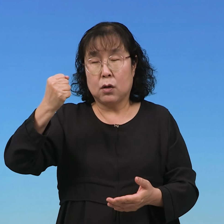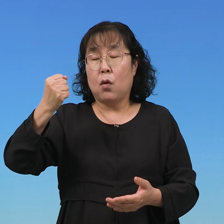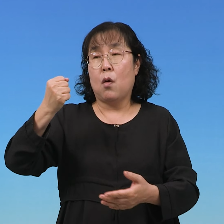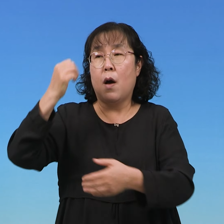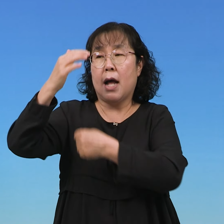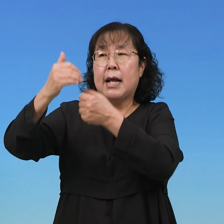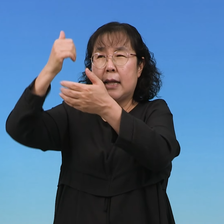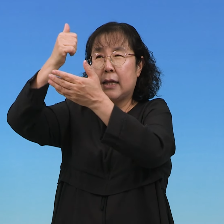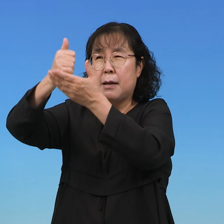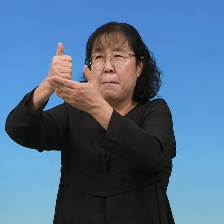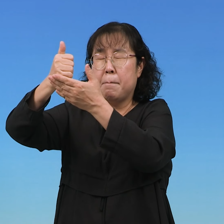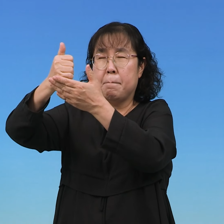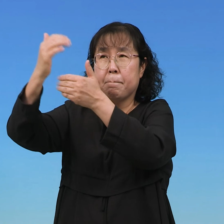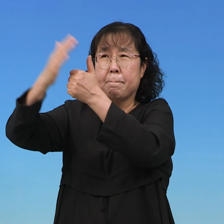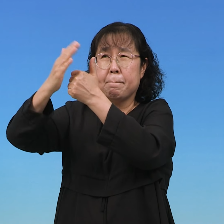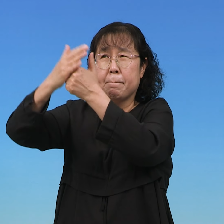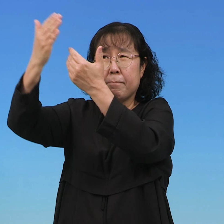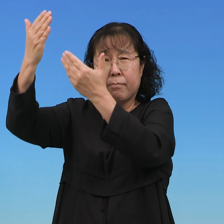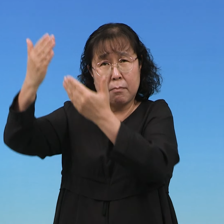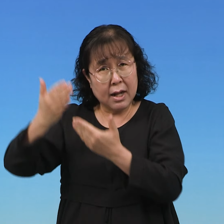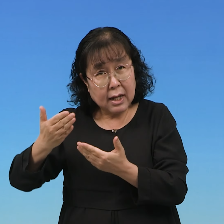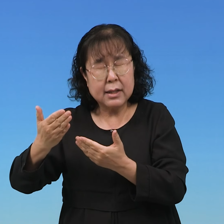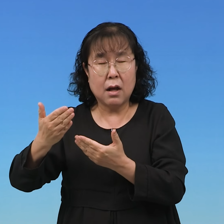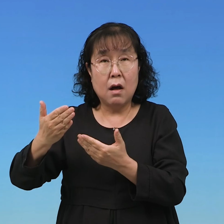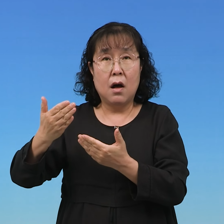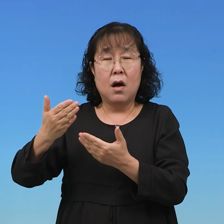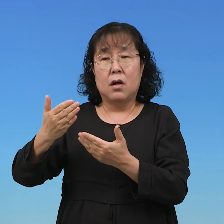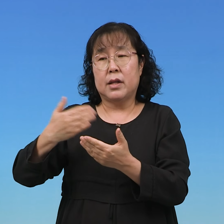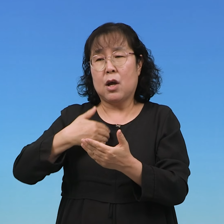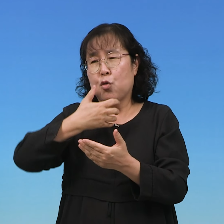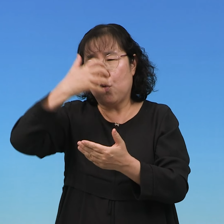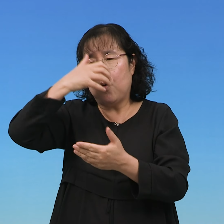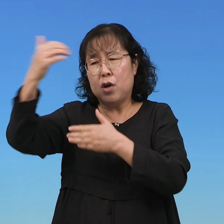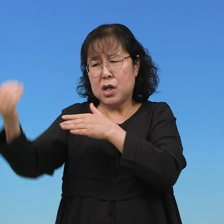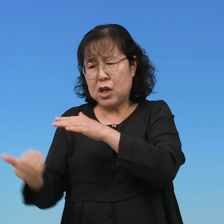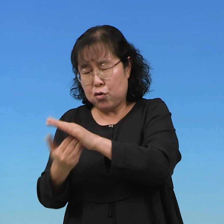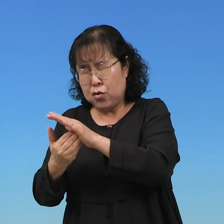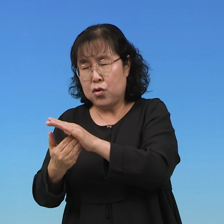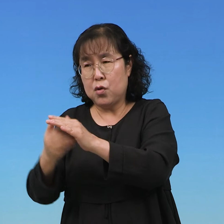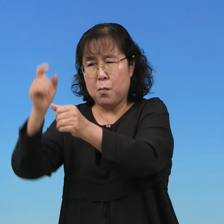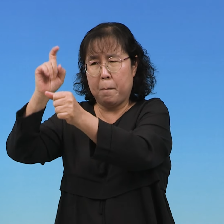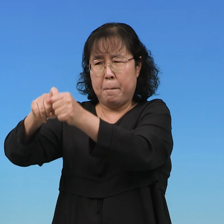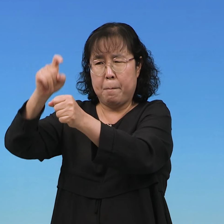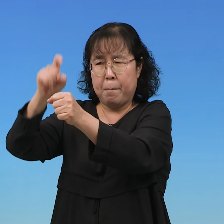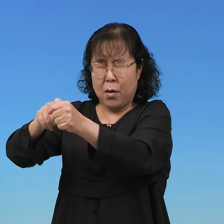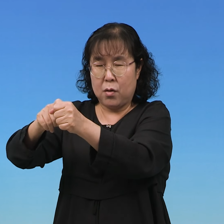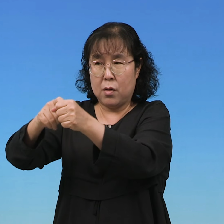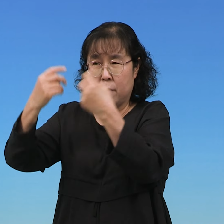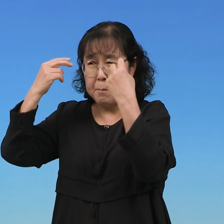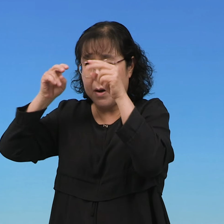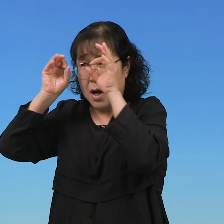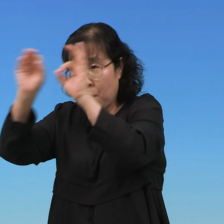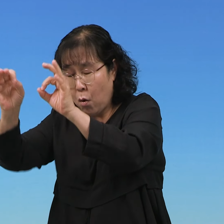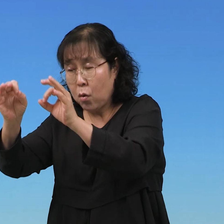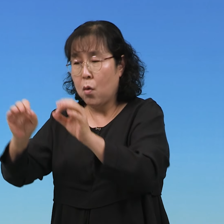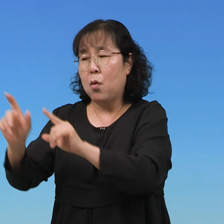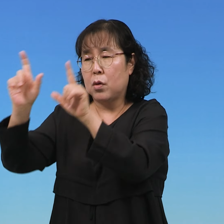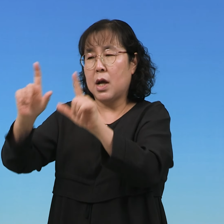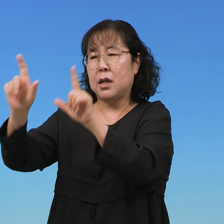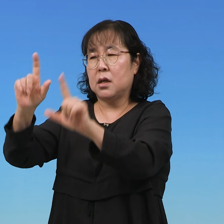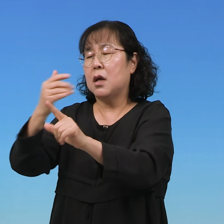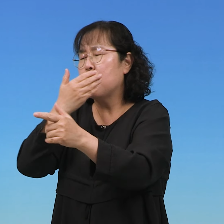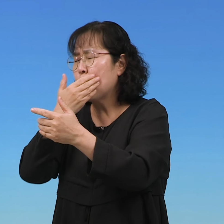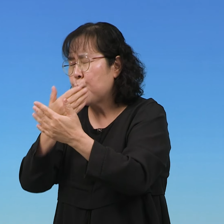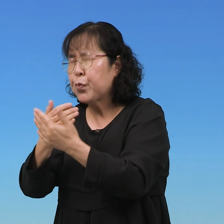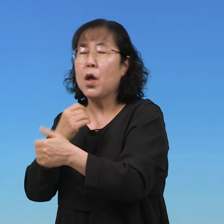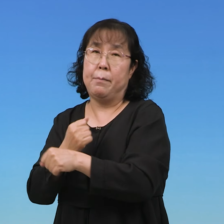이루어내버리는 인생, 이런 목표를 좀 가지고 우리가 살아가면 좋겠다. 그래서 찰리 헤지스가